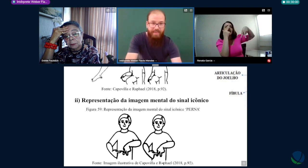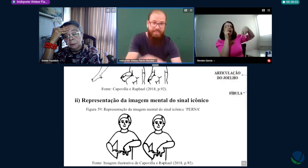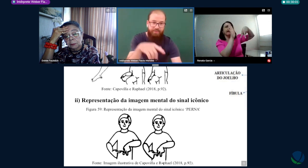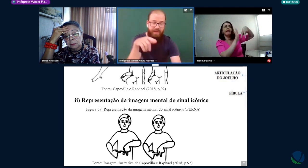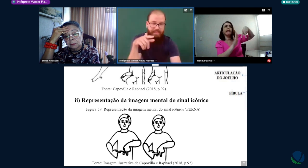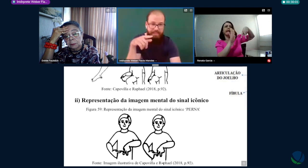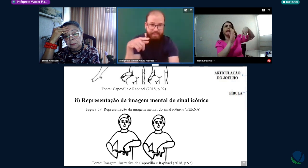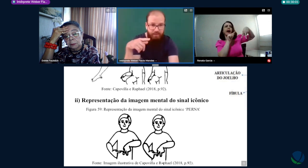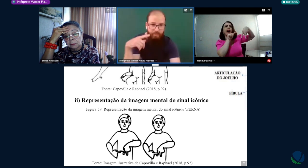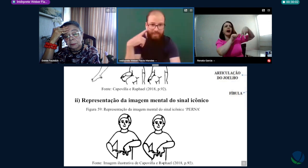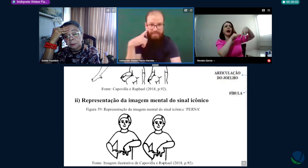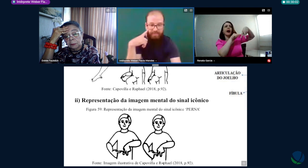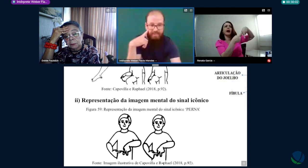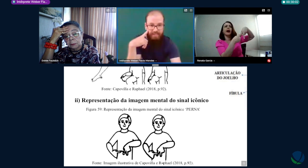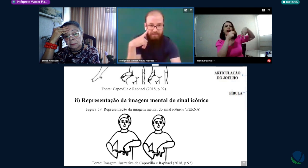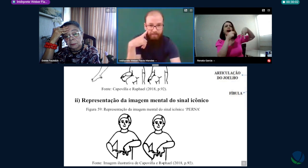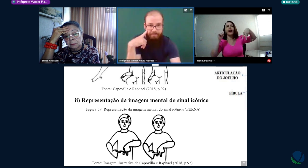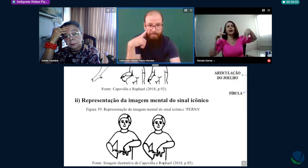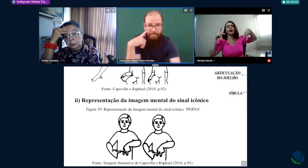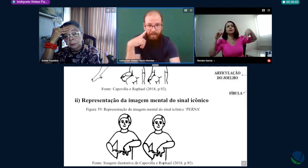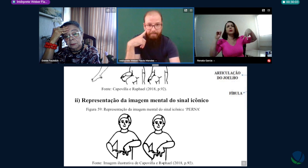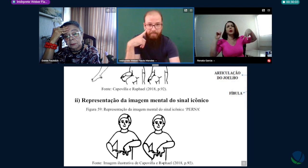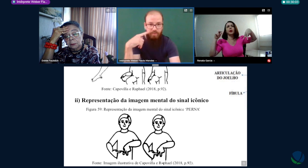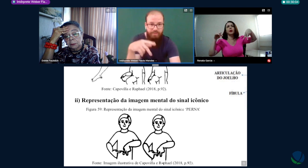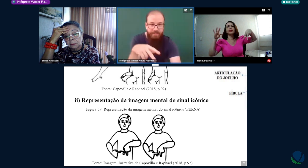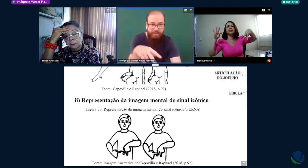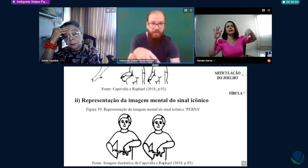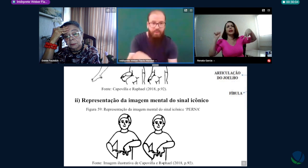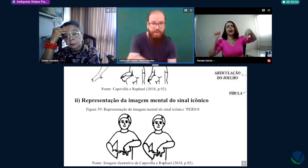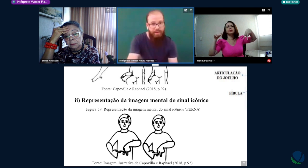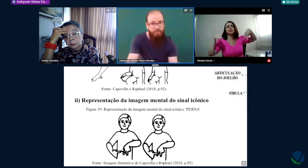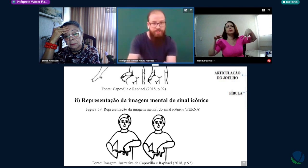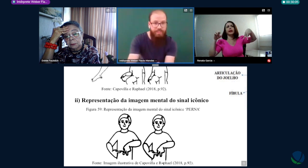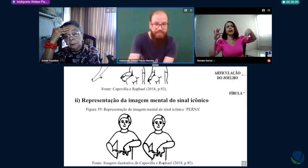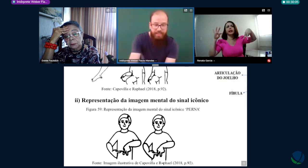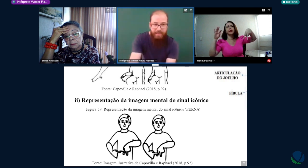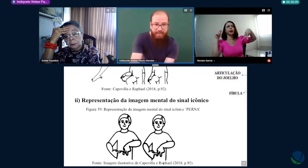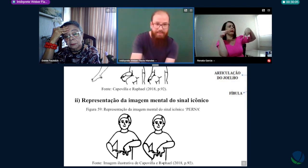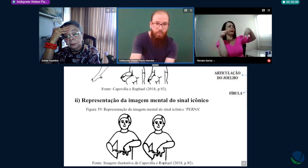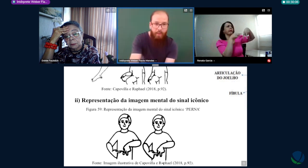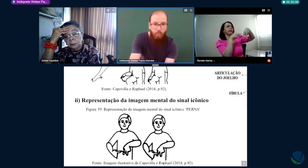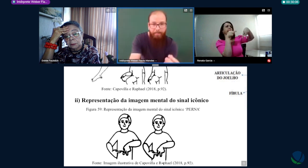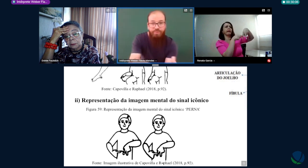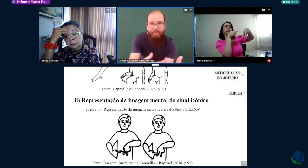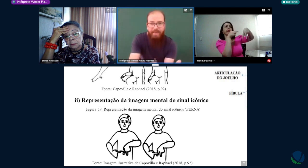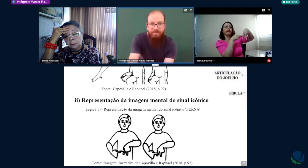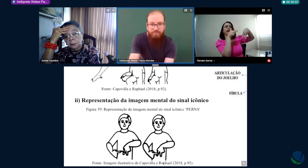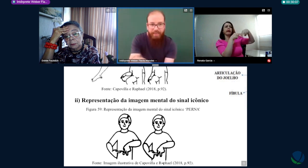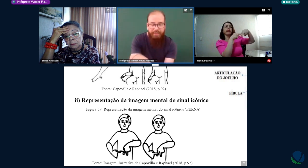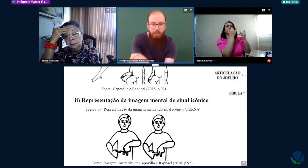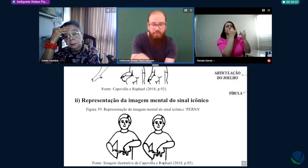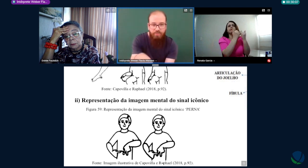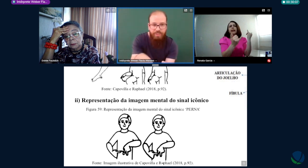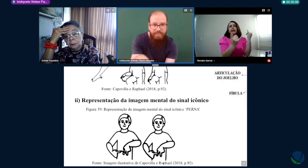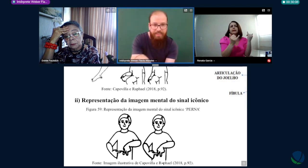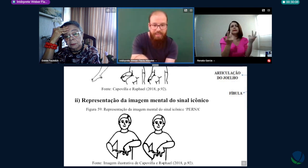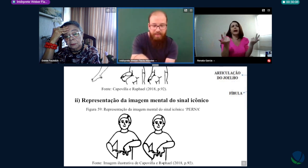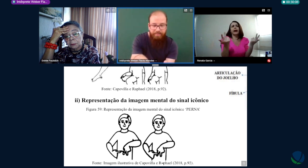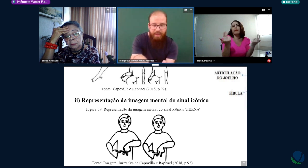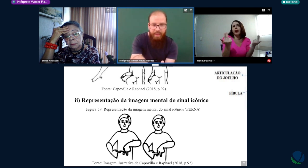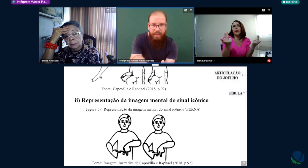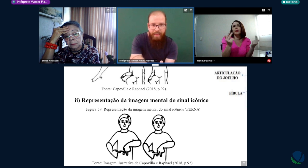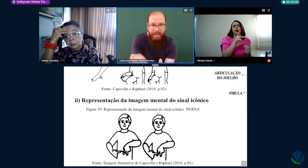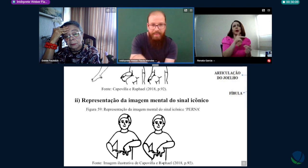joelho fazem assim, como ela está fazendo. Aponta, então, utiliza o apontamento, né? Então,